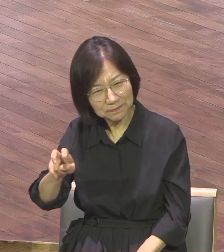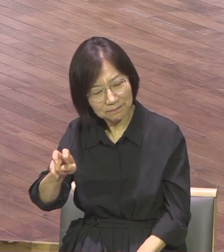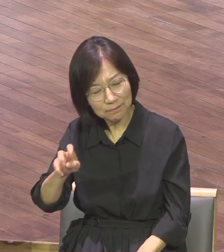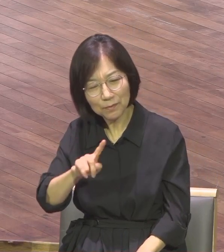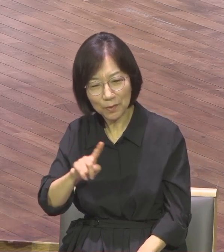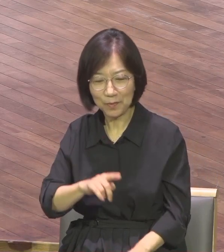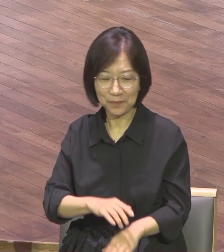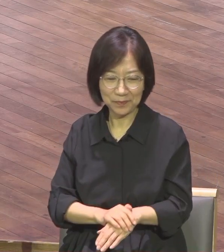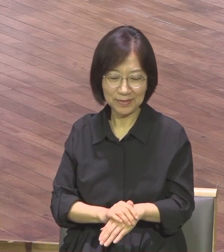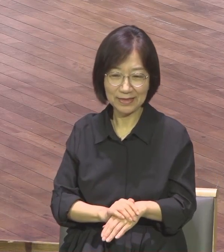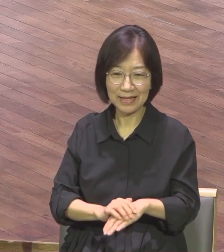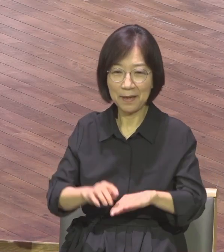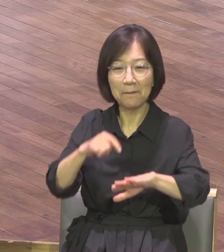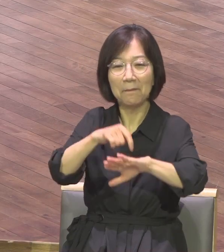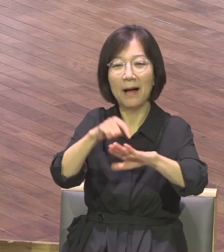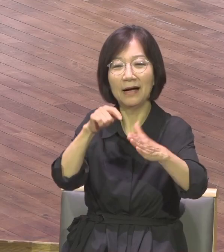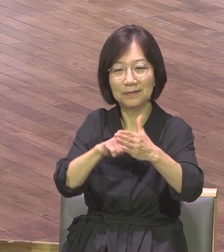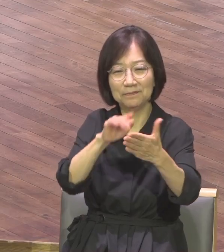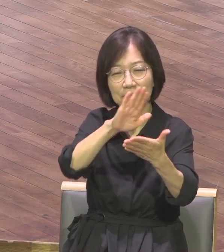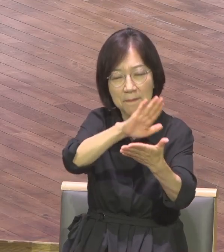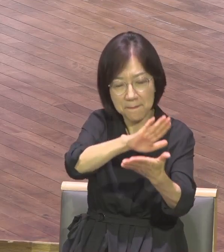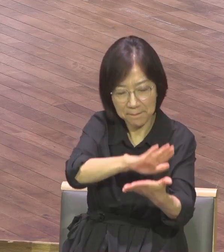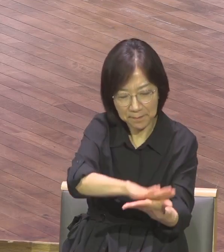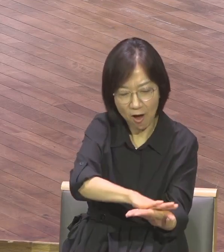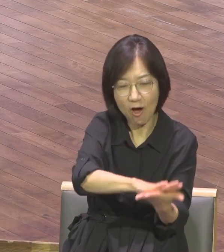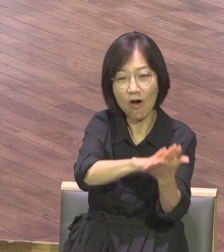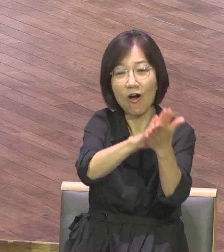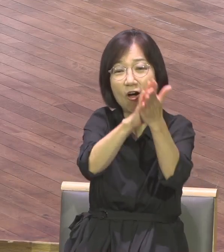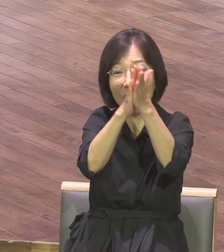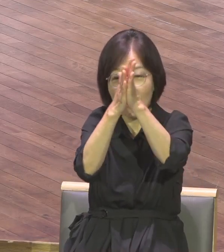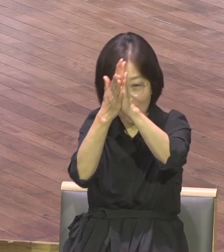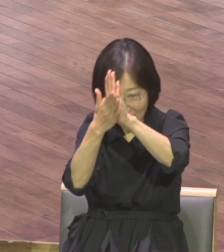회심은요 마음의 변화인 동시에